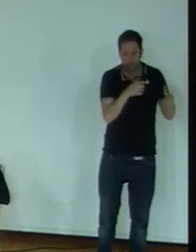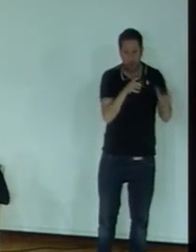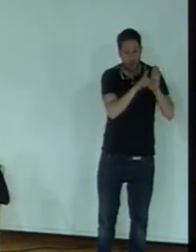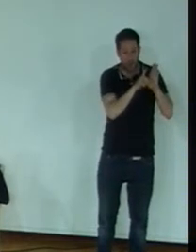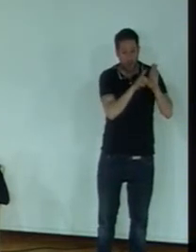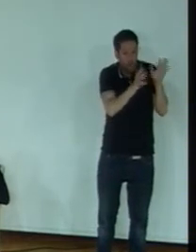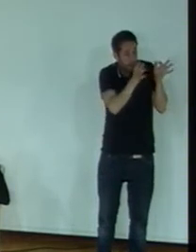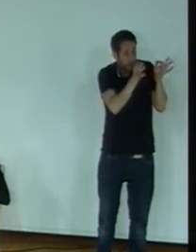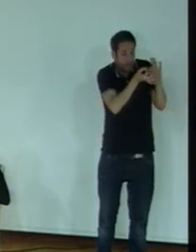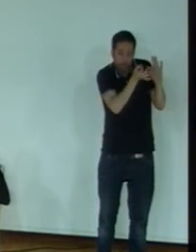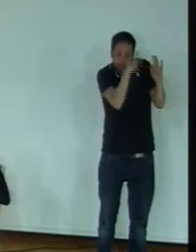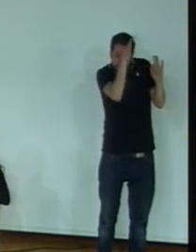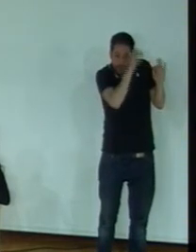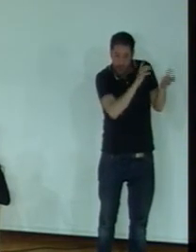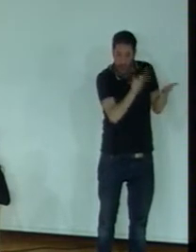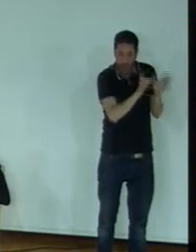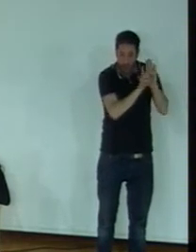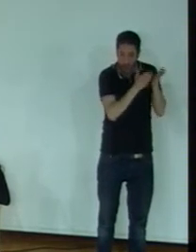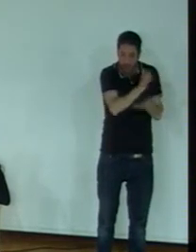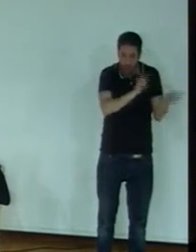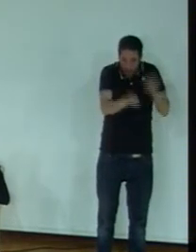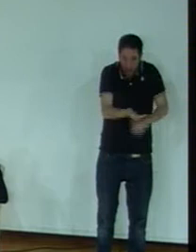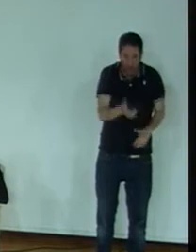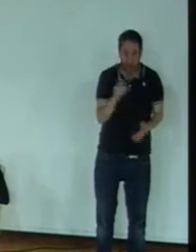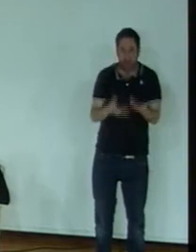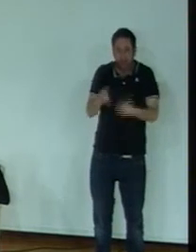sens de la loi et lui permettre de fonctionner. Non, on va